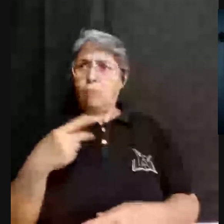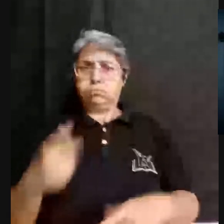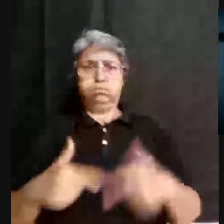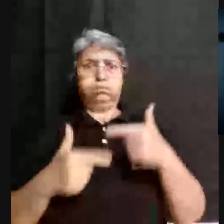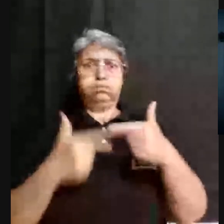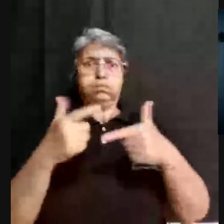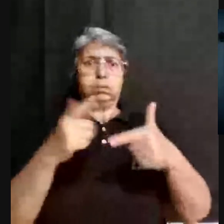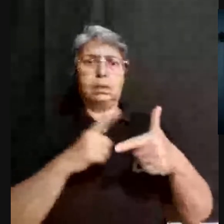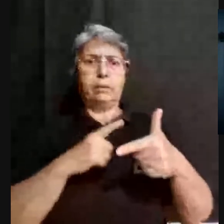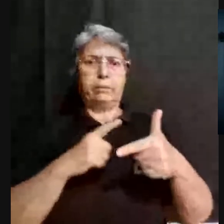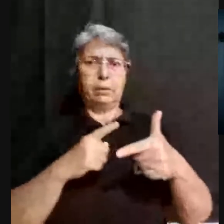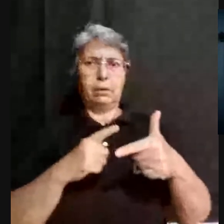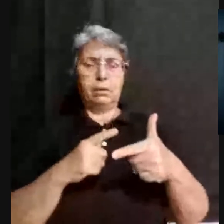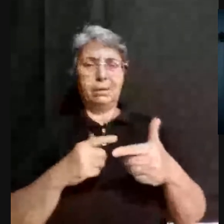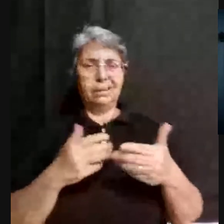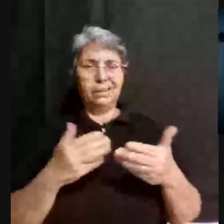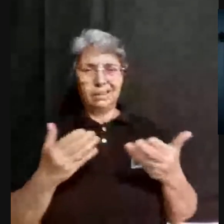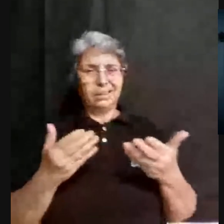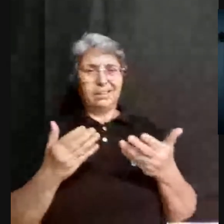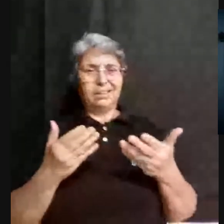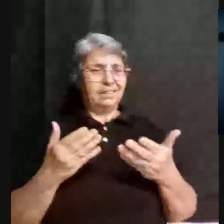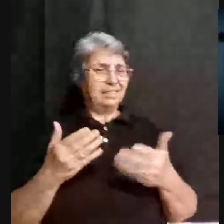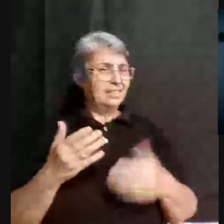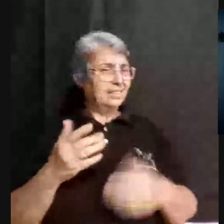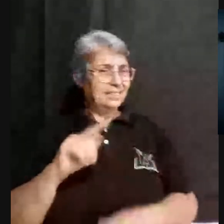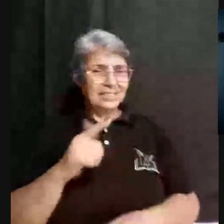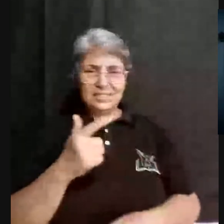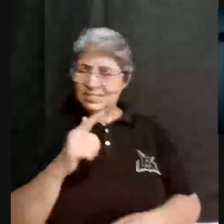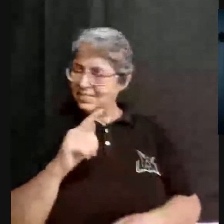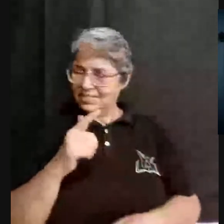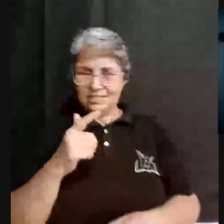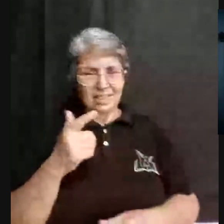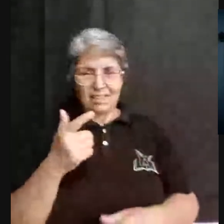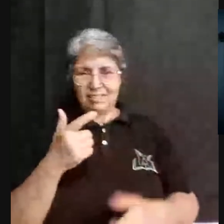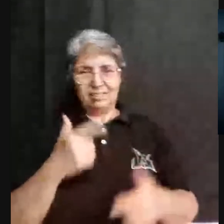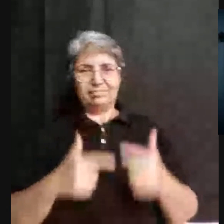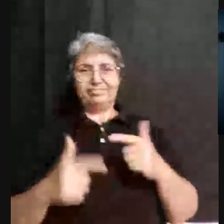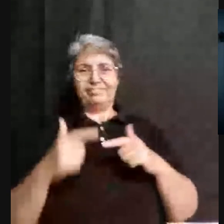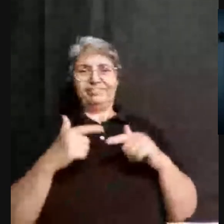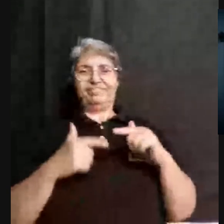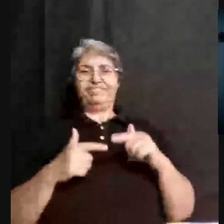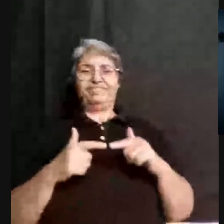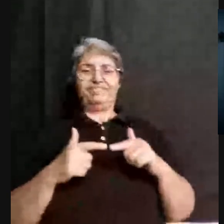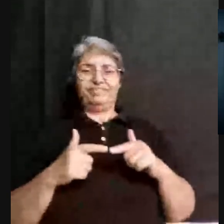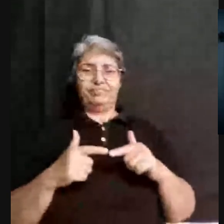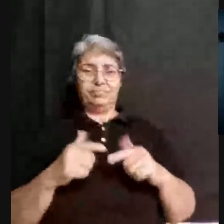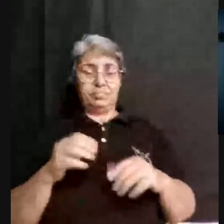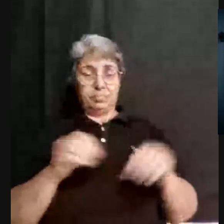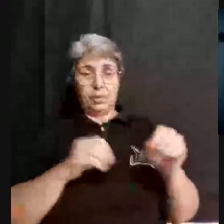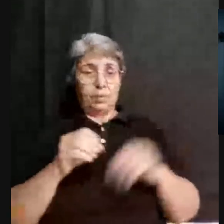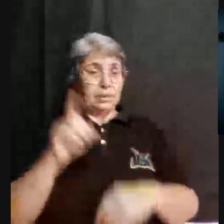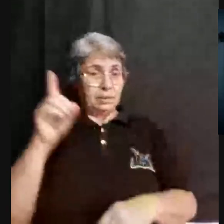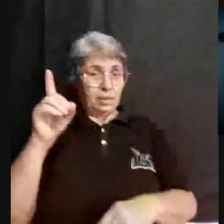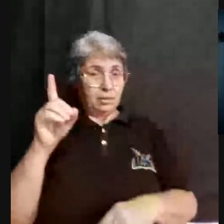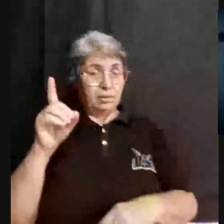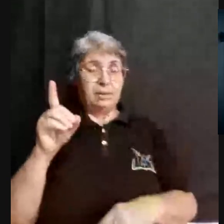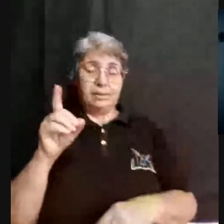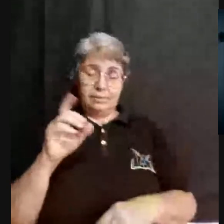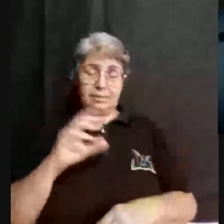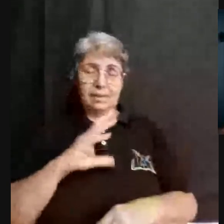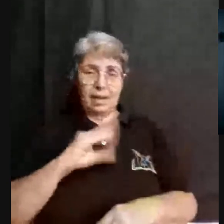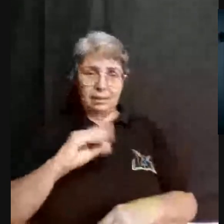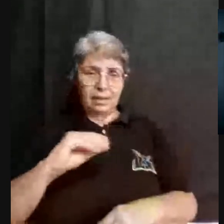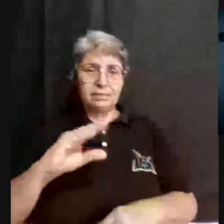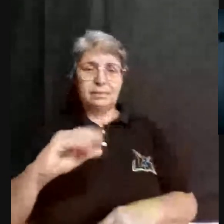está otimista em relação à obra e, de certa forma, minimizando